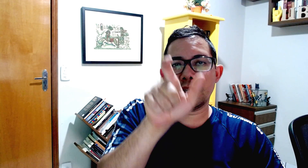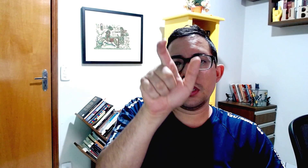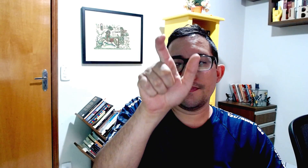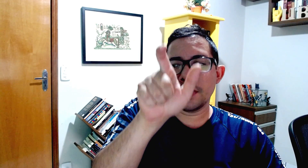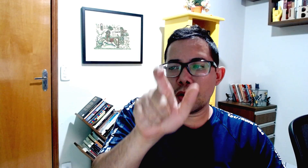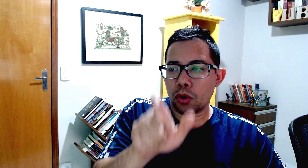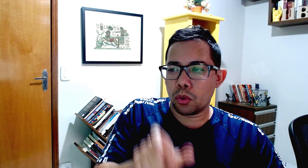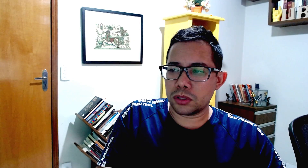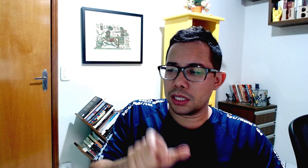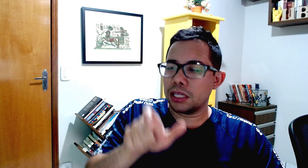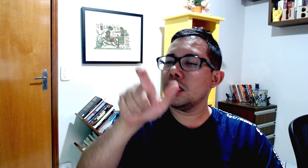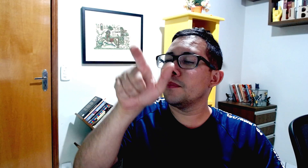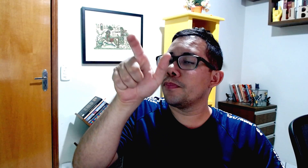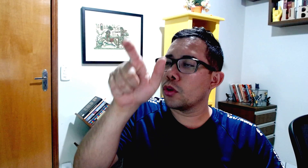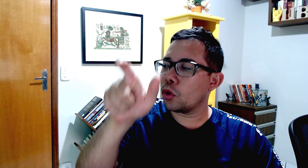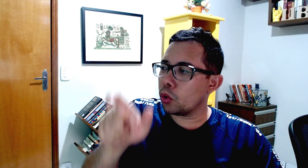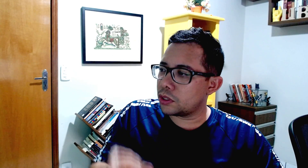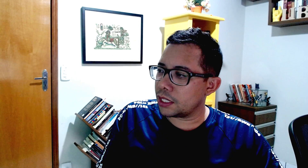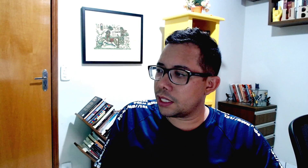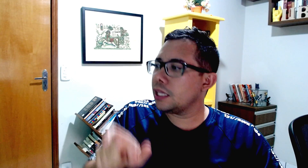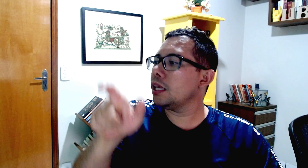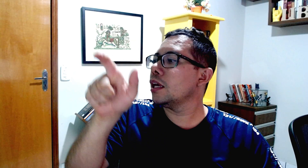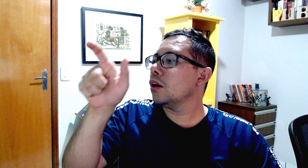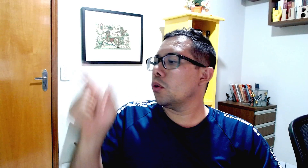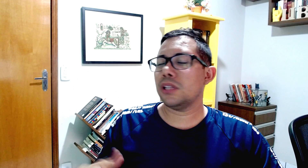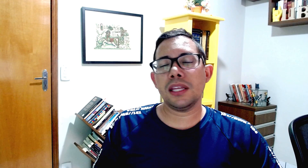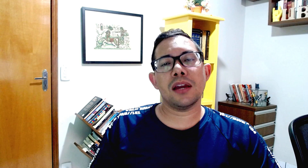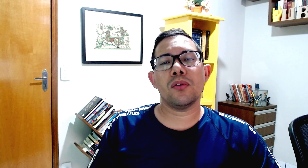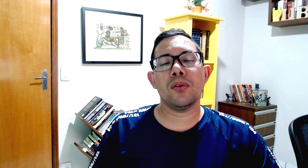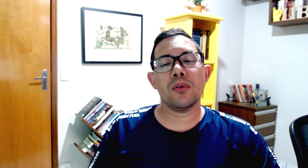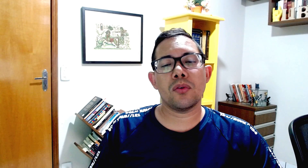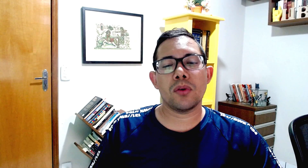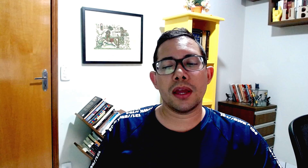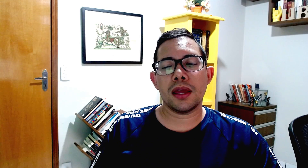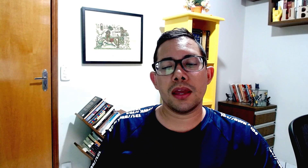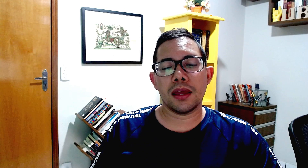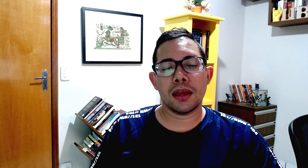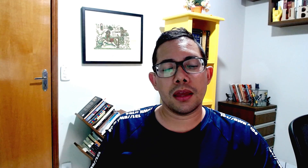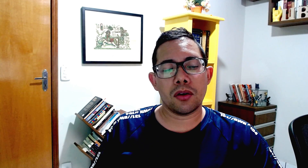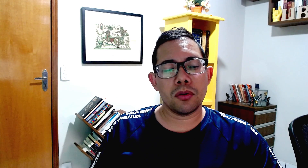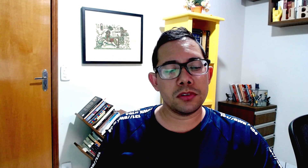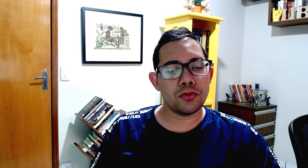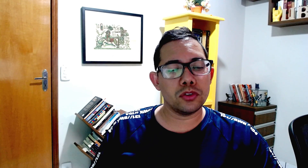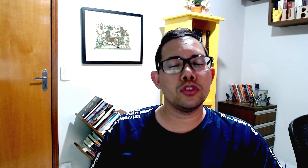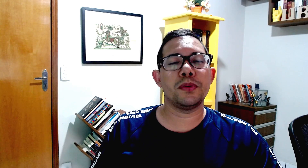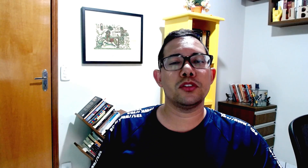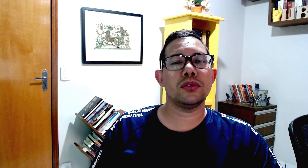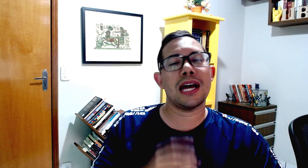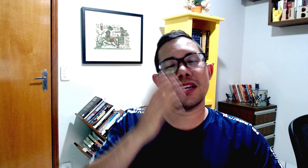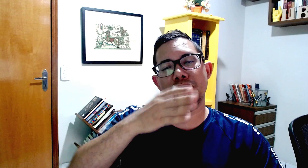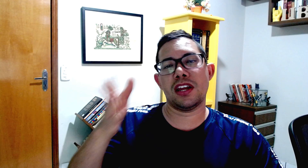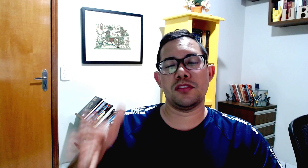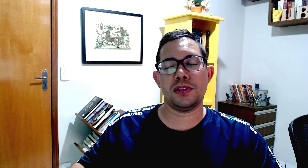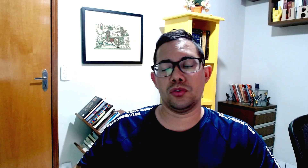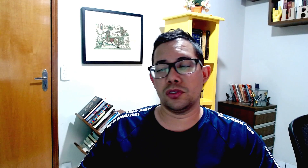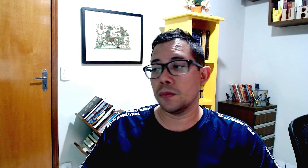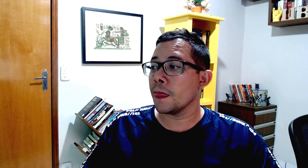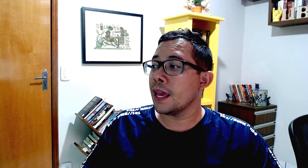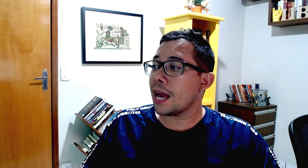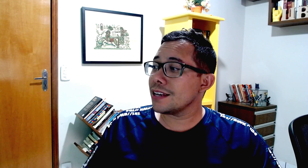aqui, outra aqui, outra aqui, outra aqui. É como se fosse os personagens de várias pessoas. Ah, Gide,